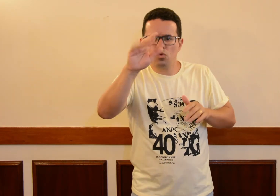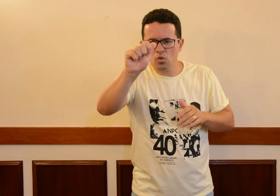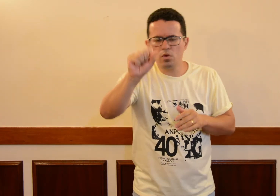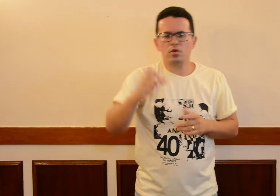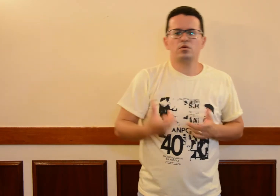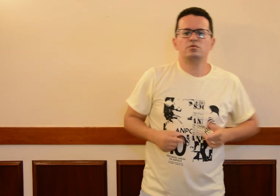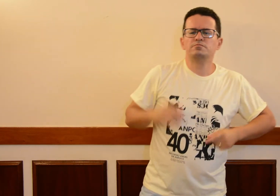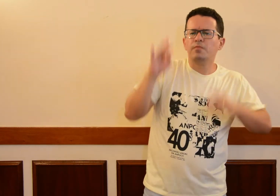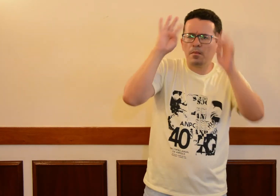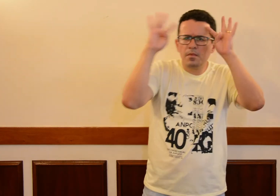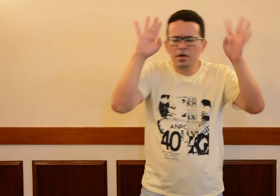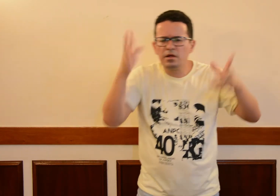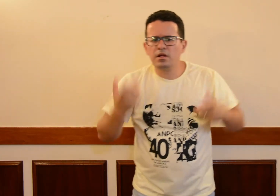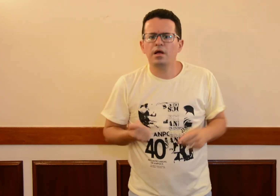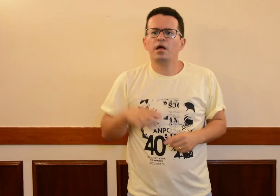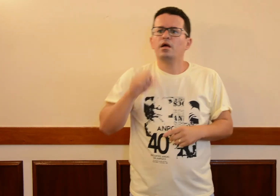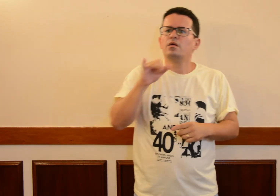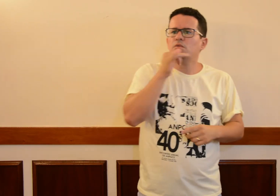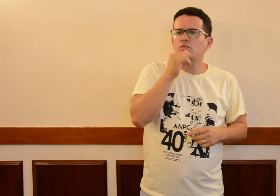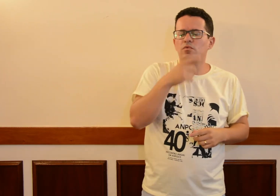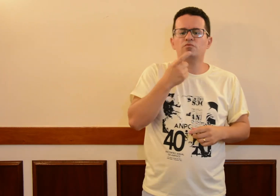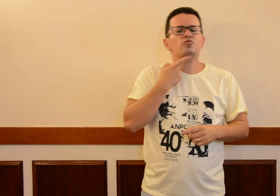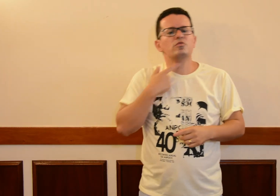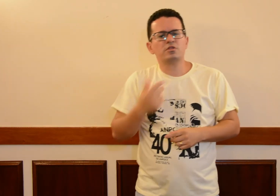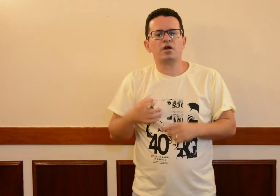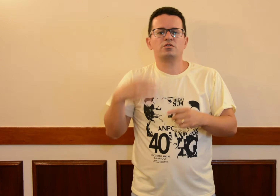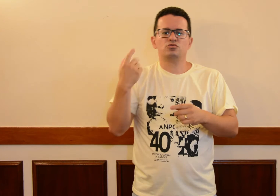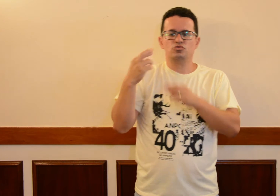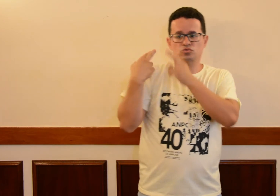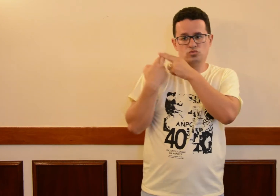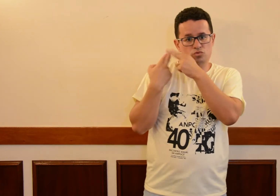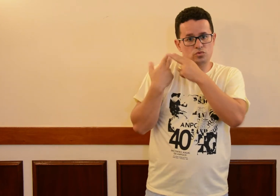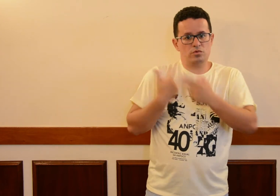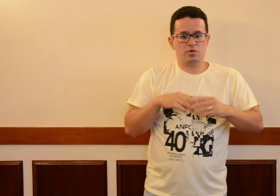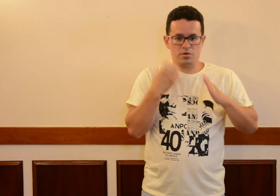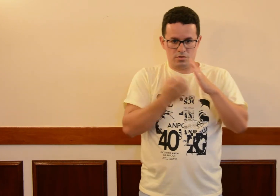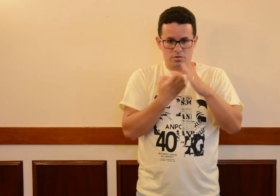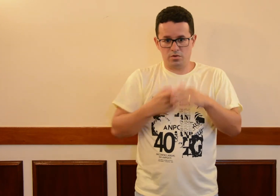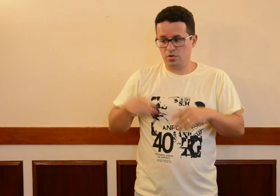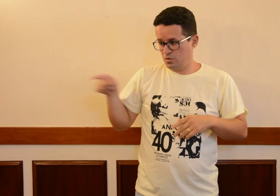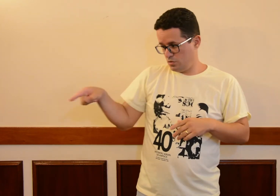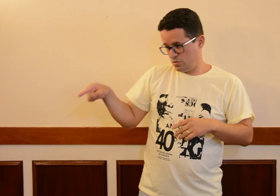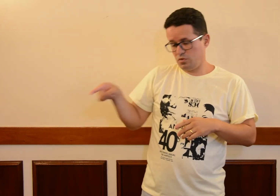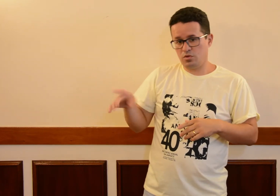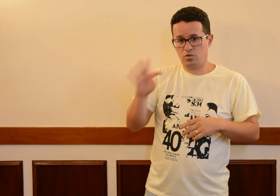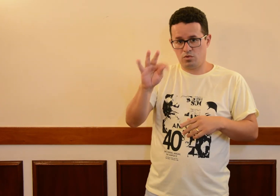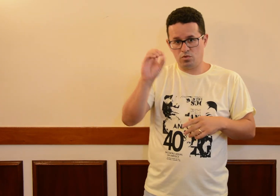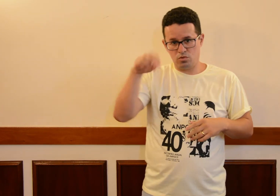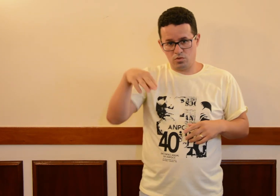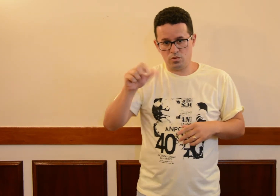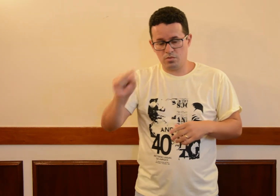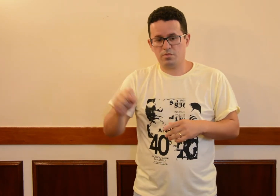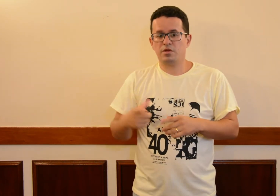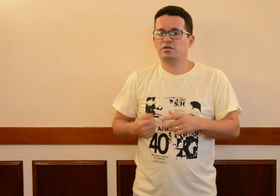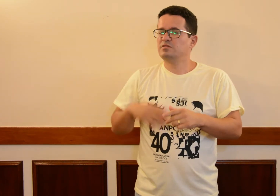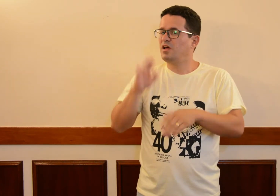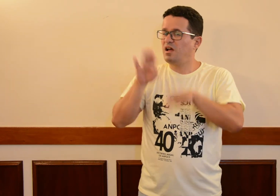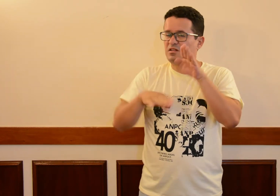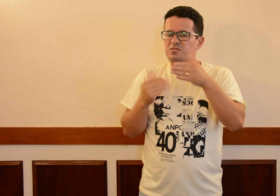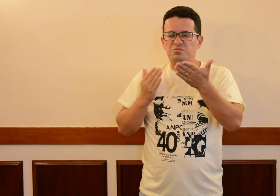Imaginava também que, se fosse pela vontade dos gestores, Tomás não efetivaria sua vaga. Tal